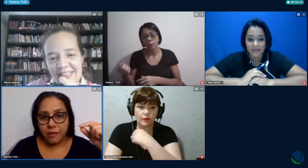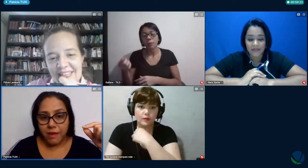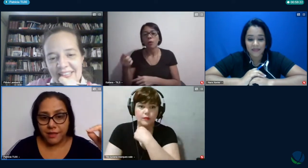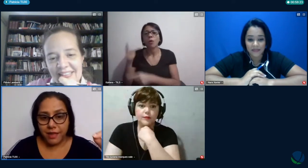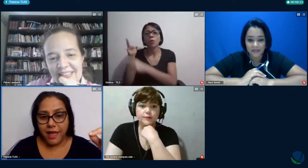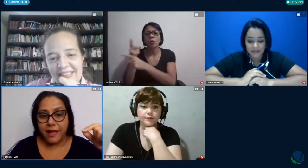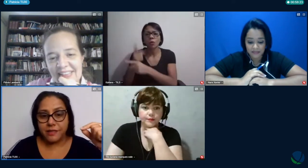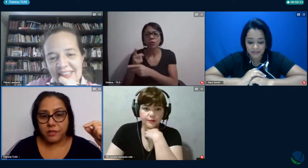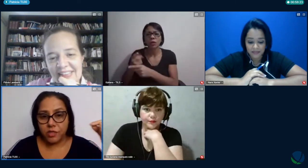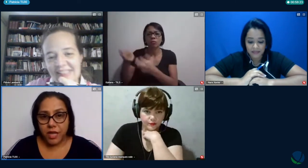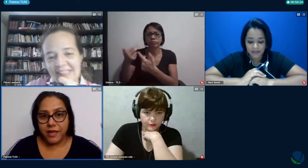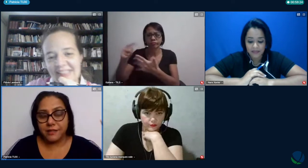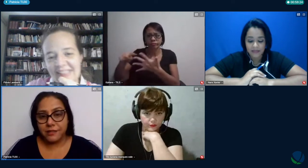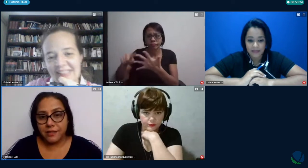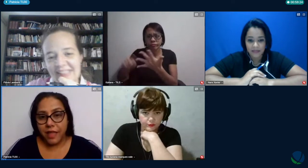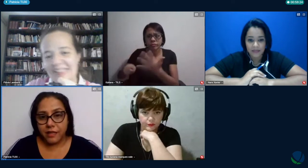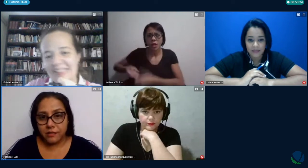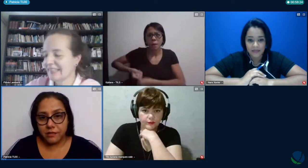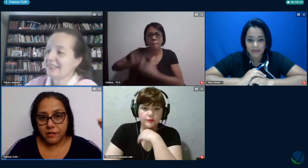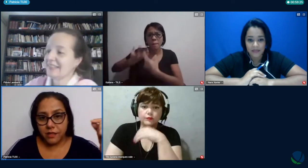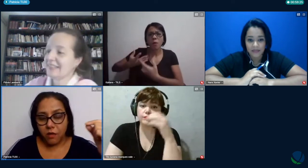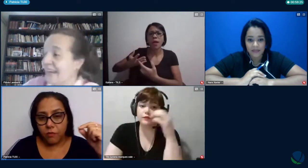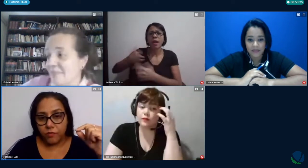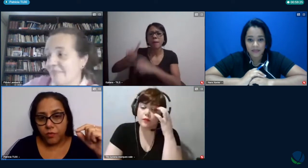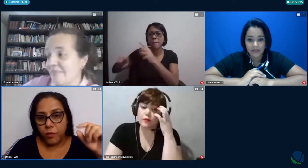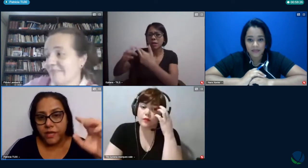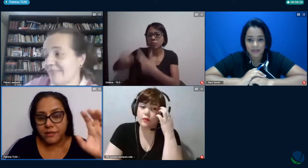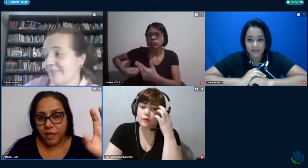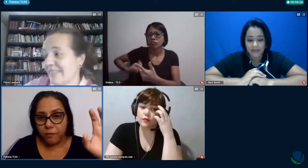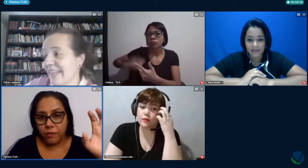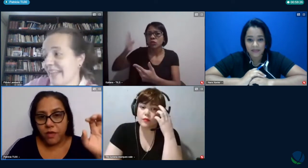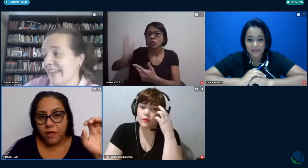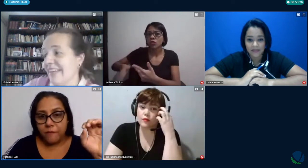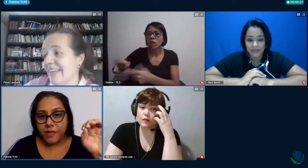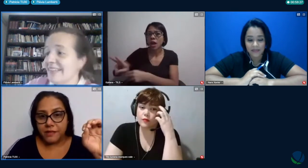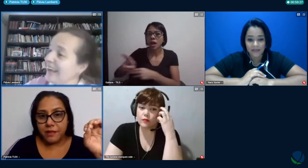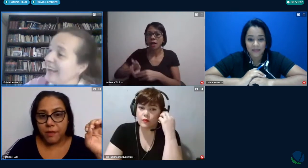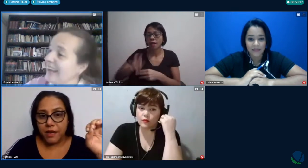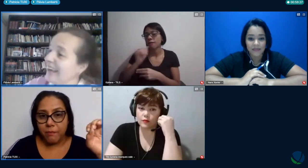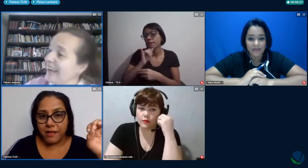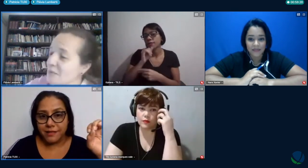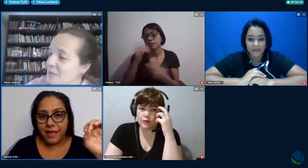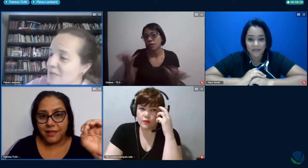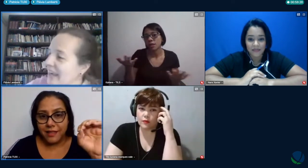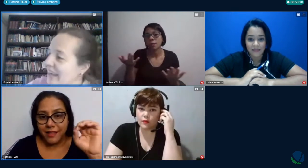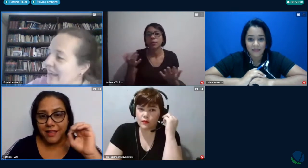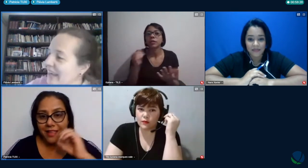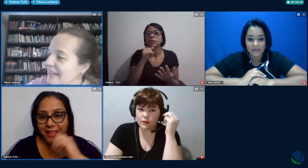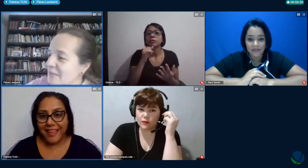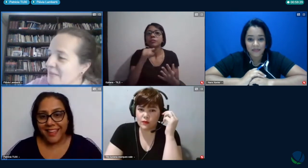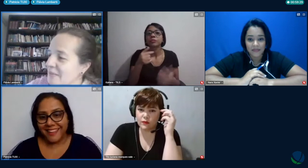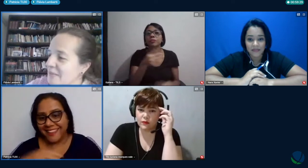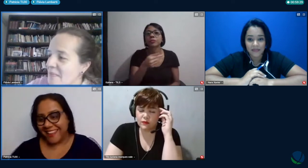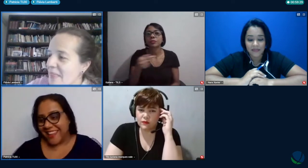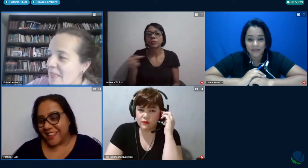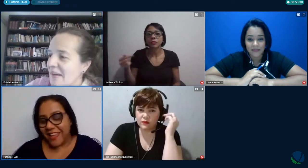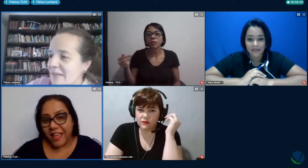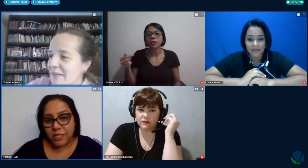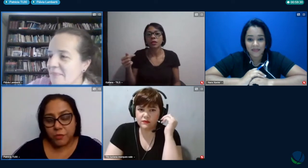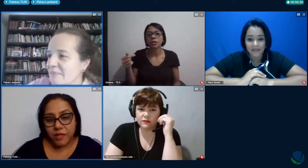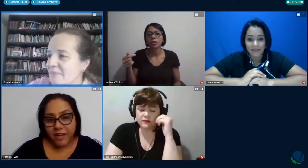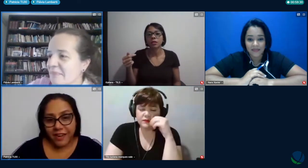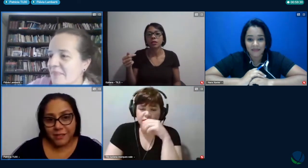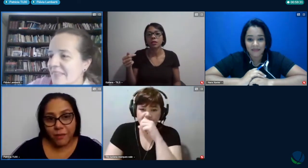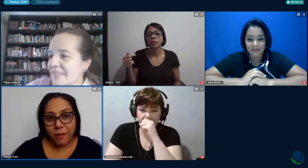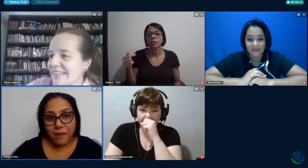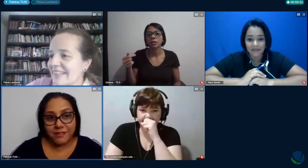poéticas e materiais já existentes. Então, um exemplo, na semana passada... Que